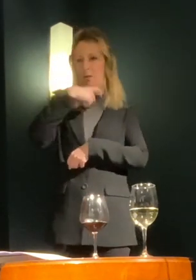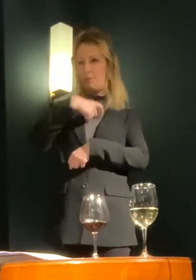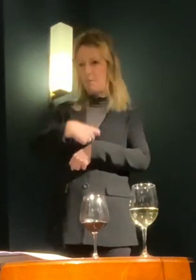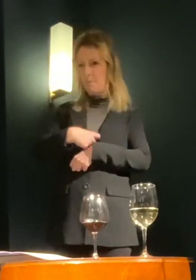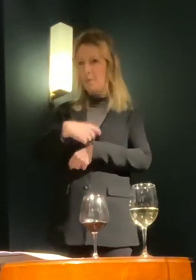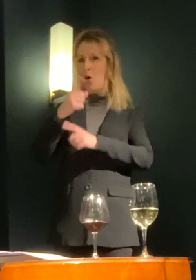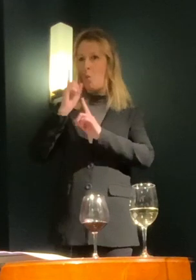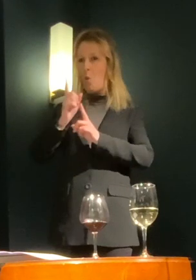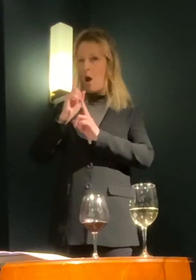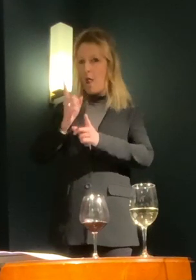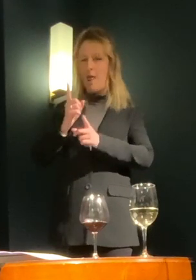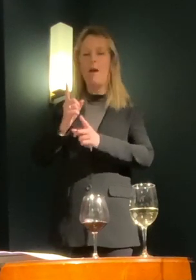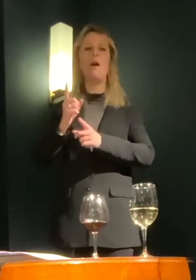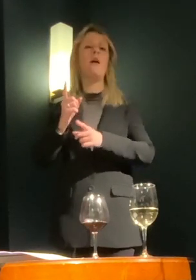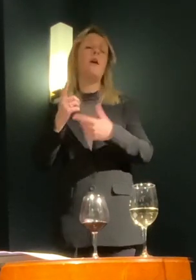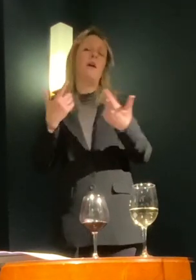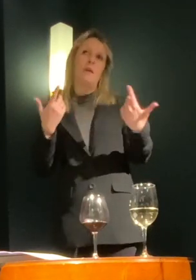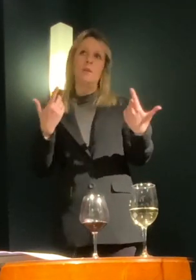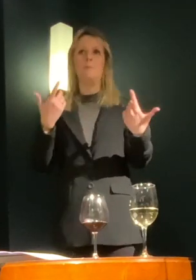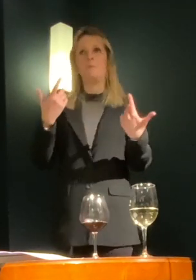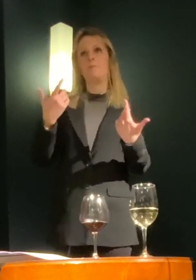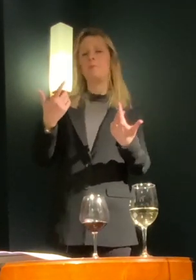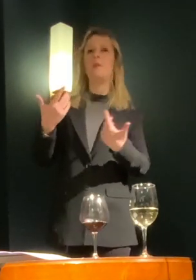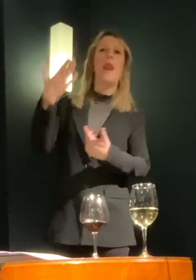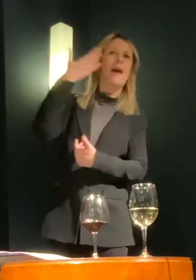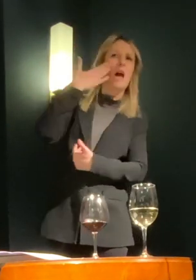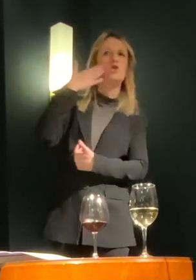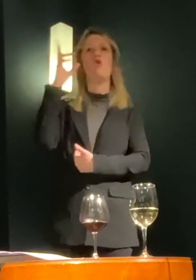tipologie. Da una parte c'è la storia del ragazzo o della ragazza